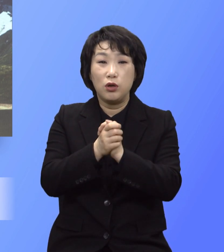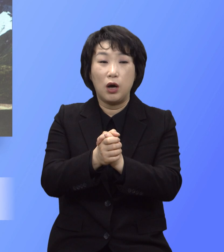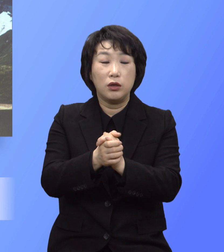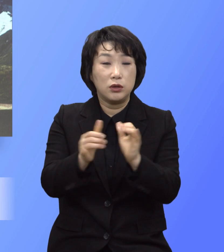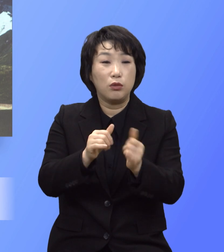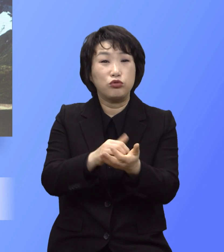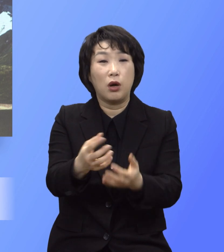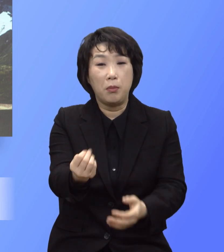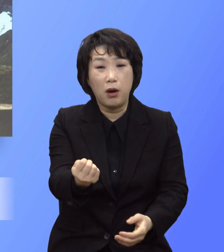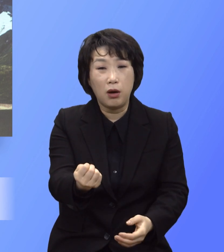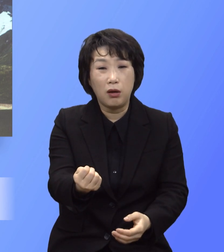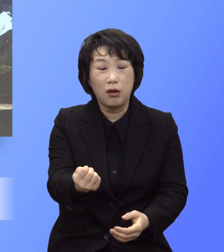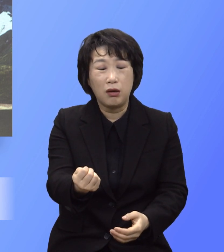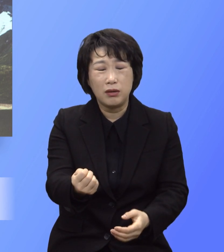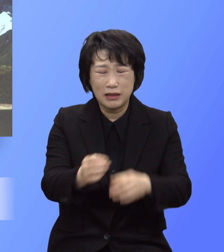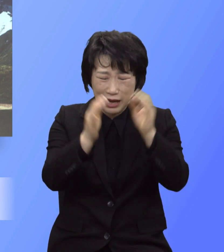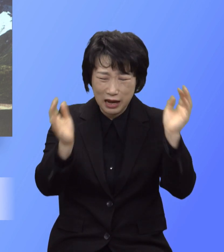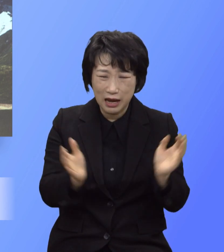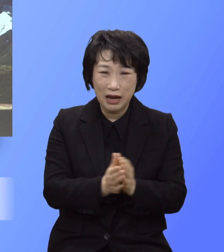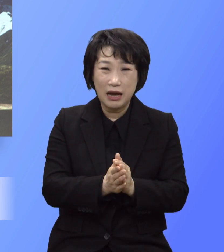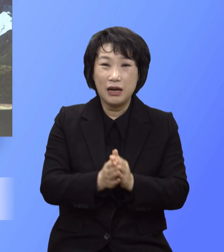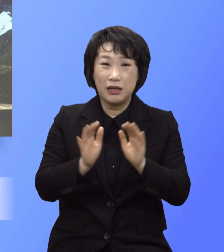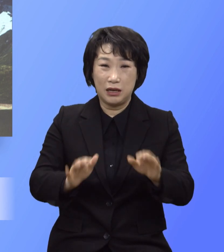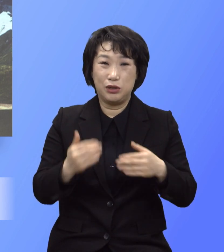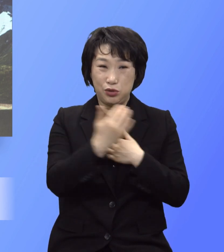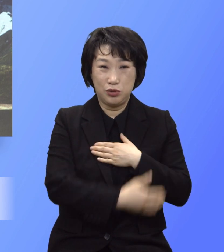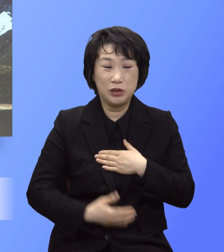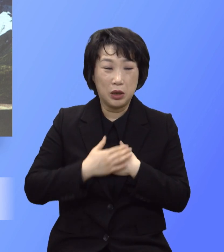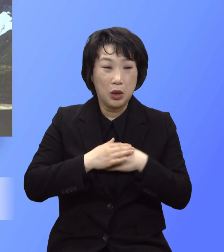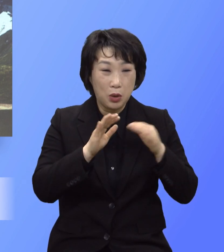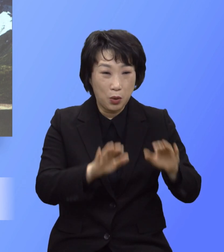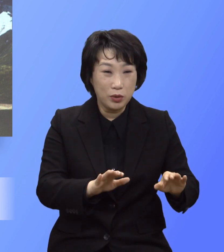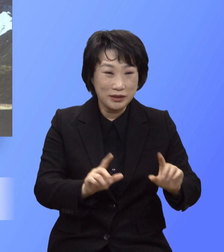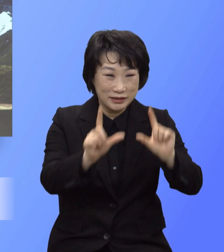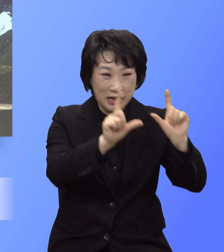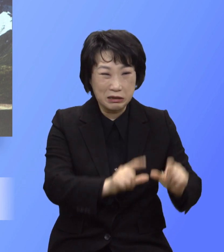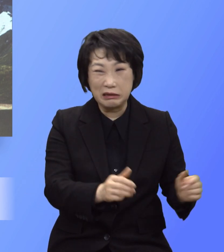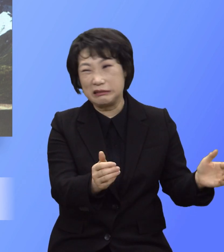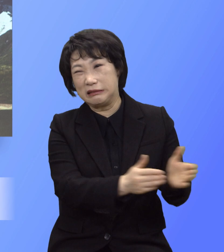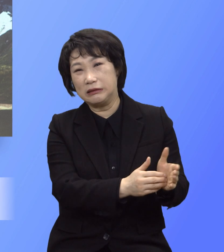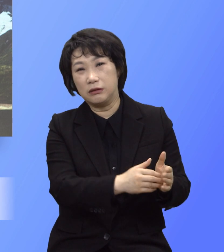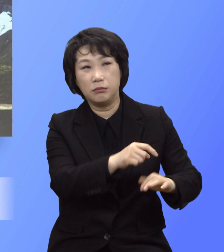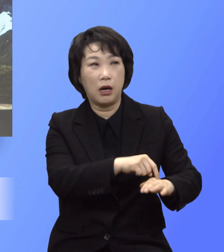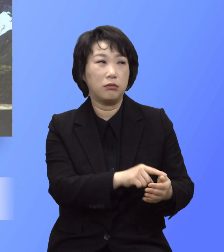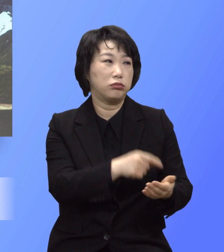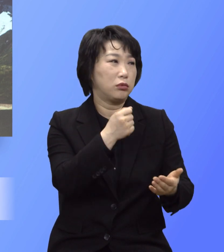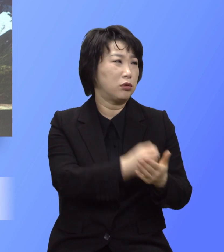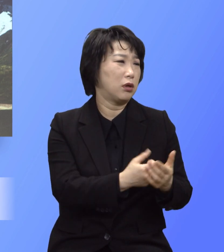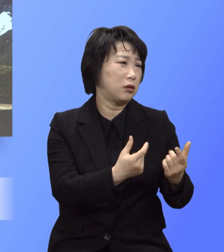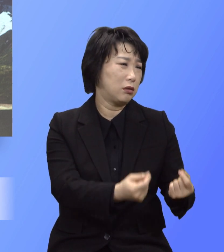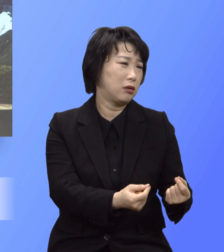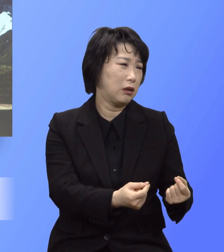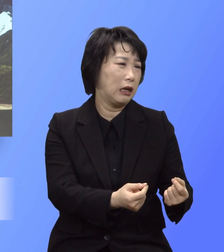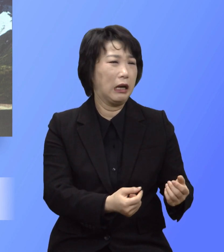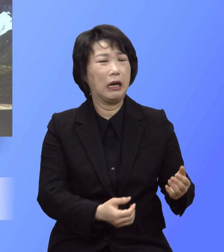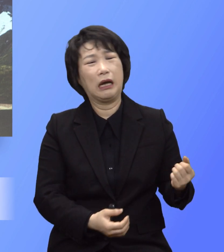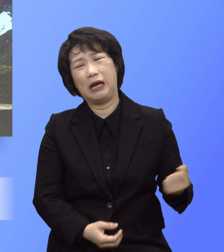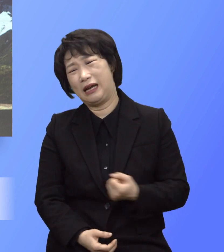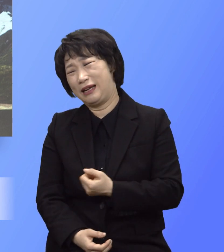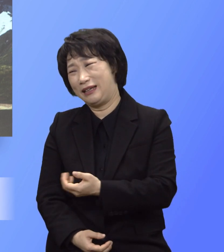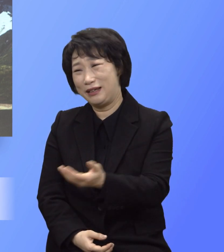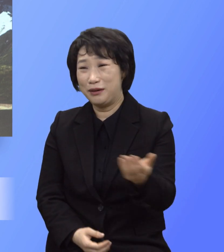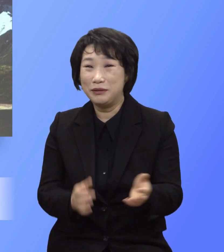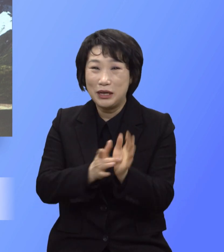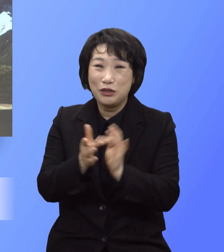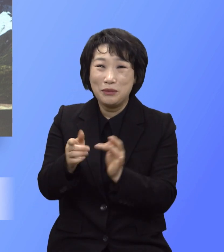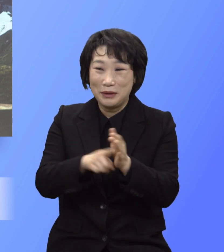다 육신이 오늘을 살다 끝내버리려고 작정하는 사람들 아닙니까? 우리 예수